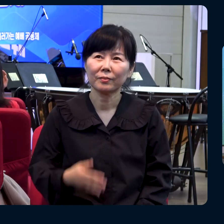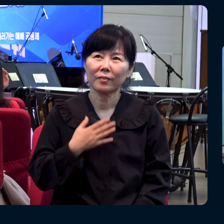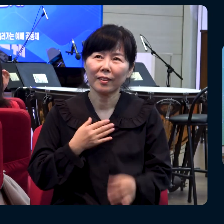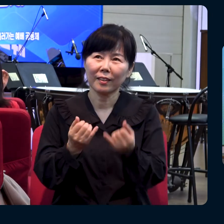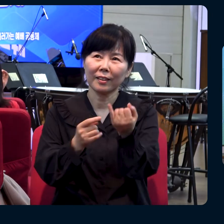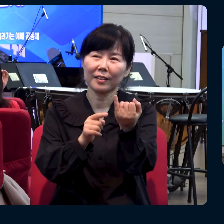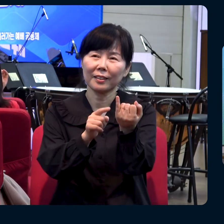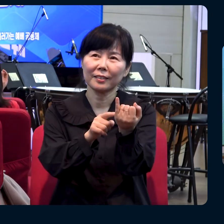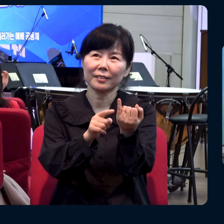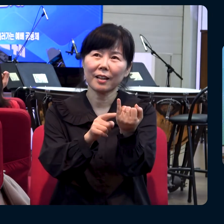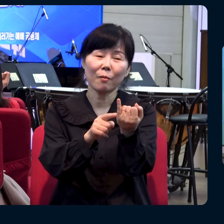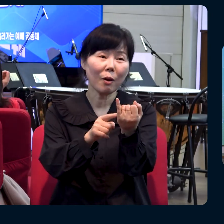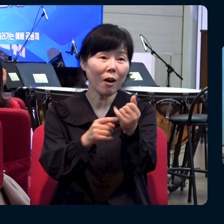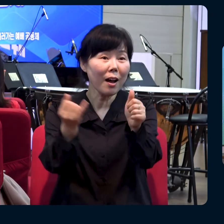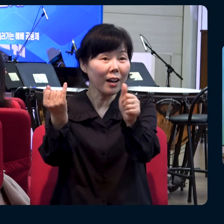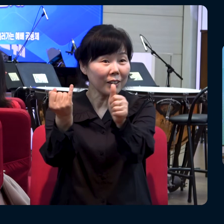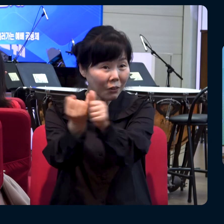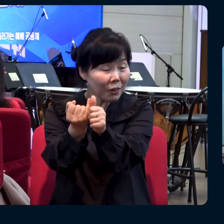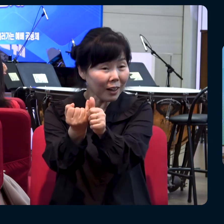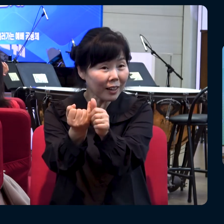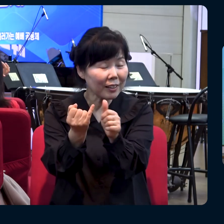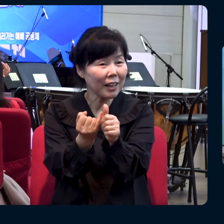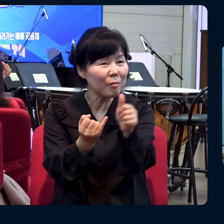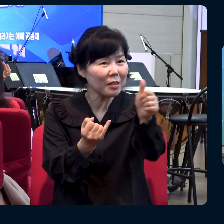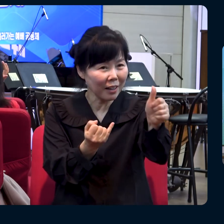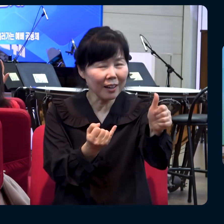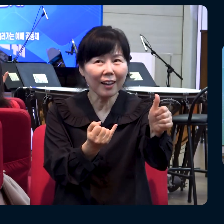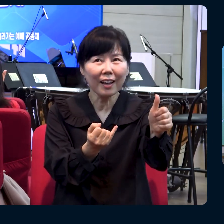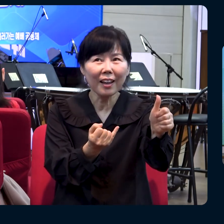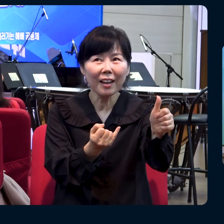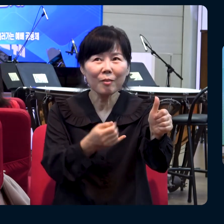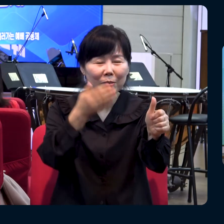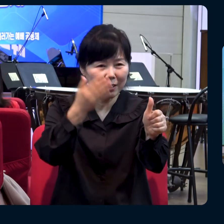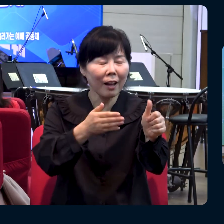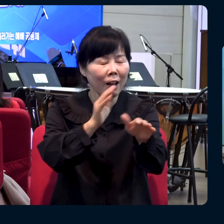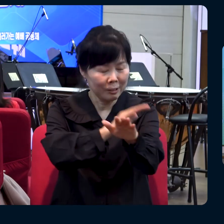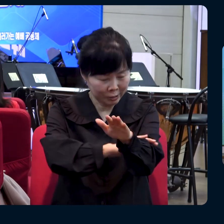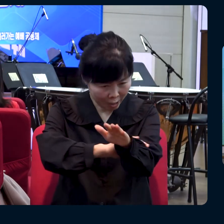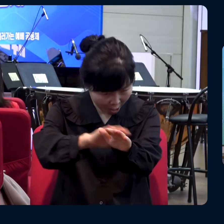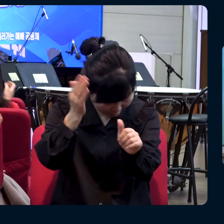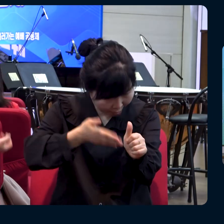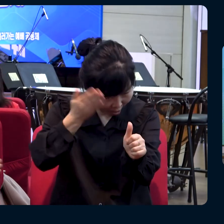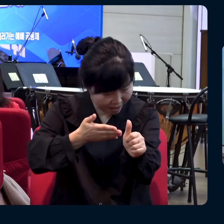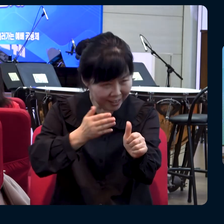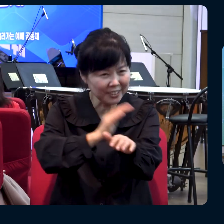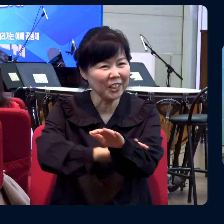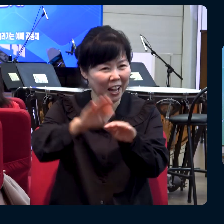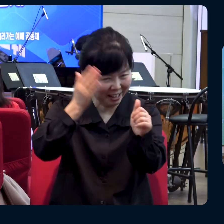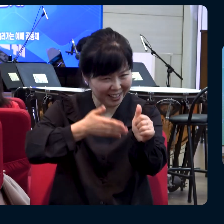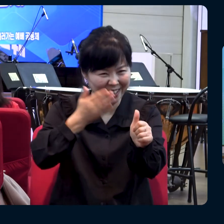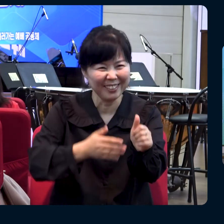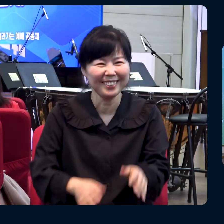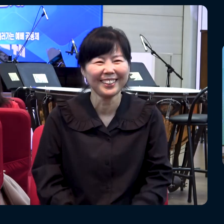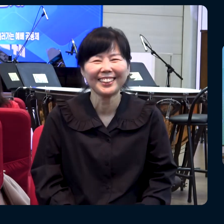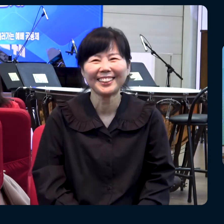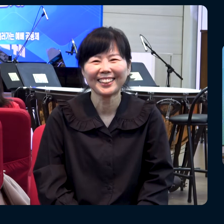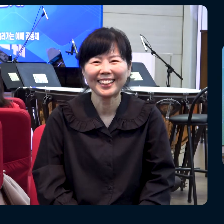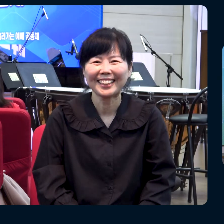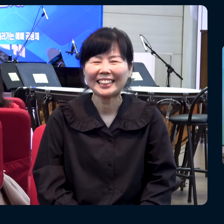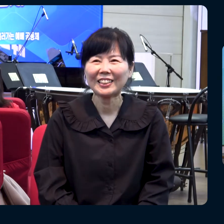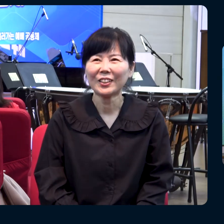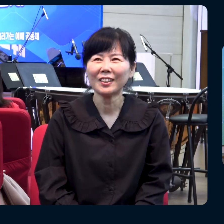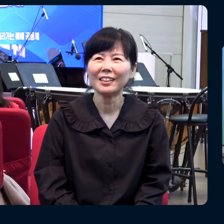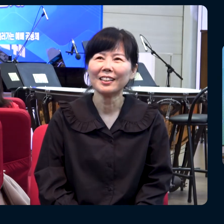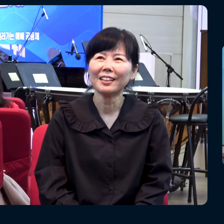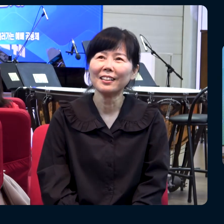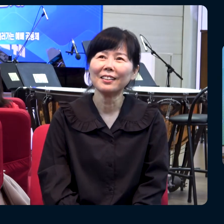저는 이 자매와 결혼할 남자에게 경고를 하나 하고 싶어요. 잘해라. 남자친구 있어요?